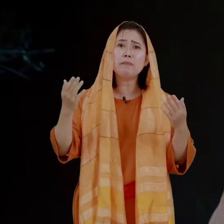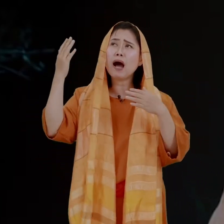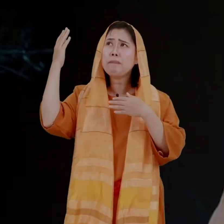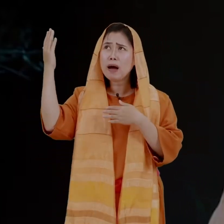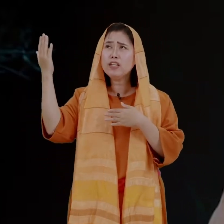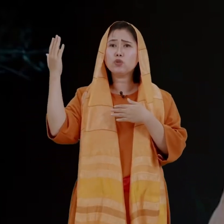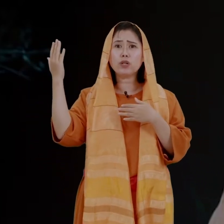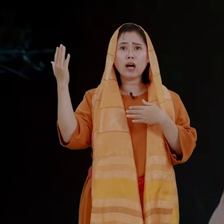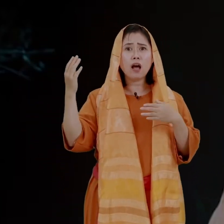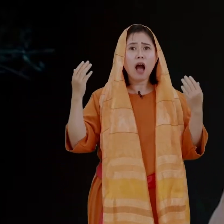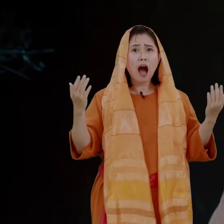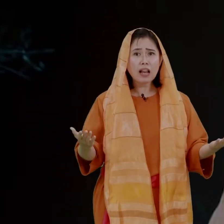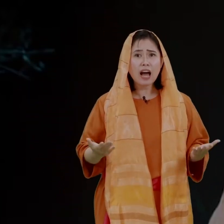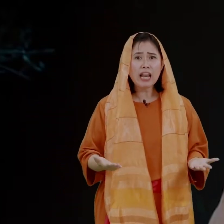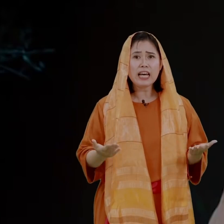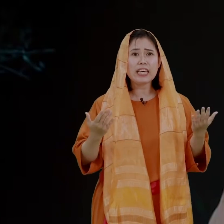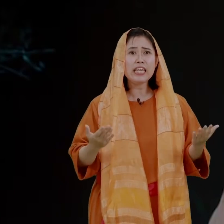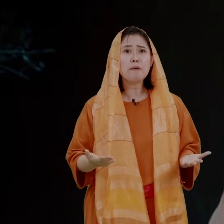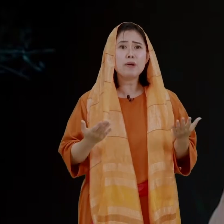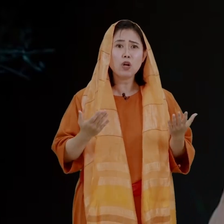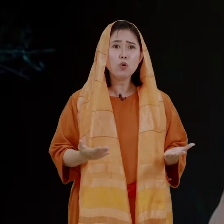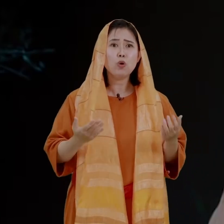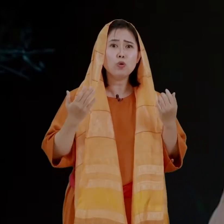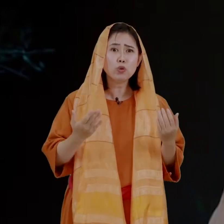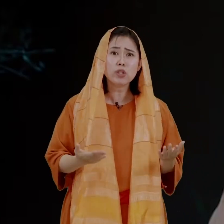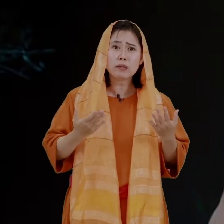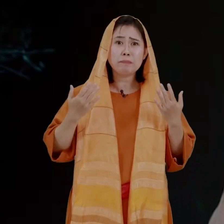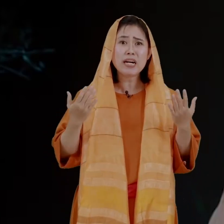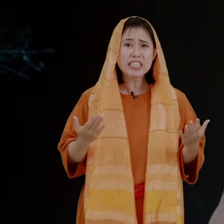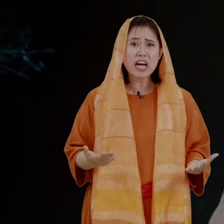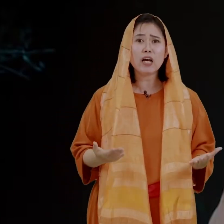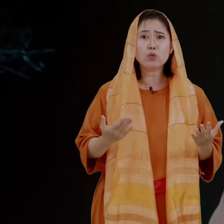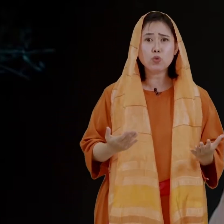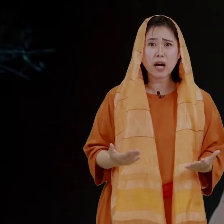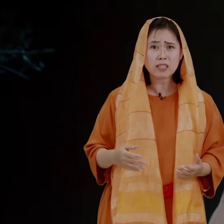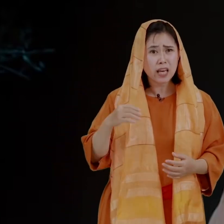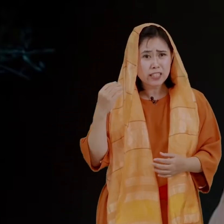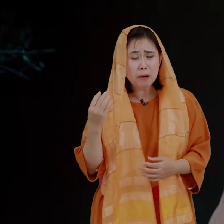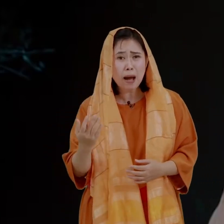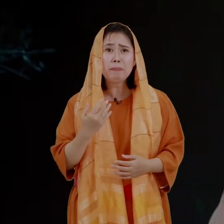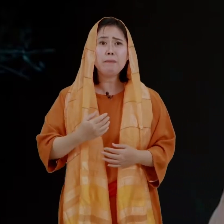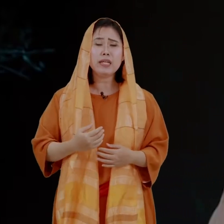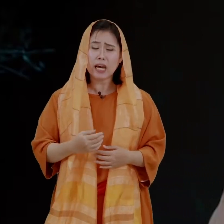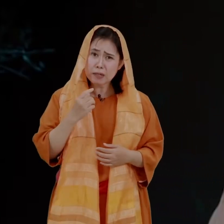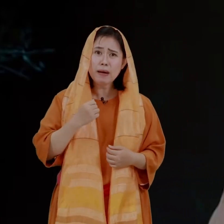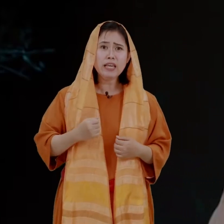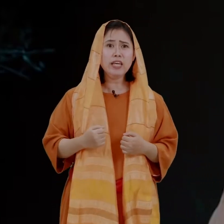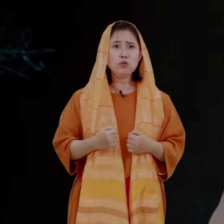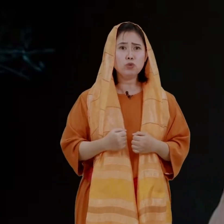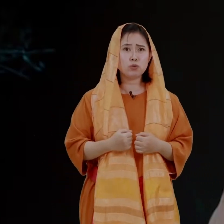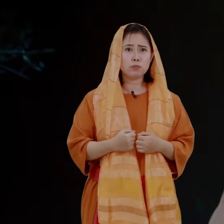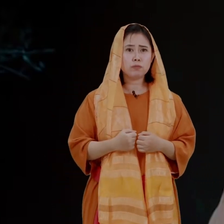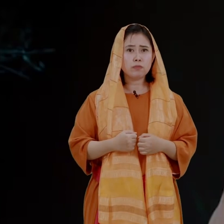meminta kepada Bapa di sorga hal-hal yang ia perlu untuk mengerjakan tugas yang Bapa berikan